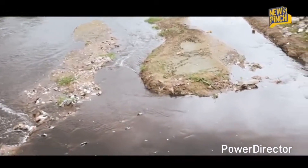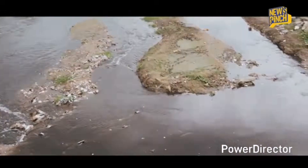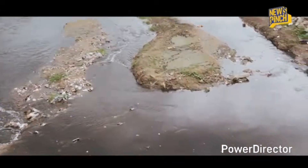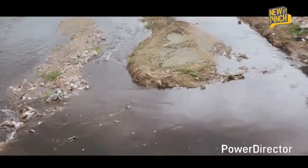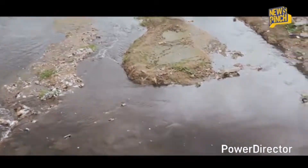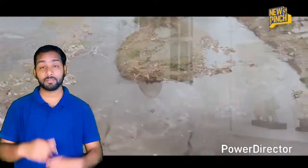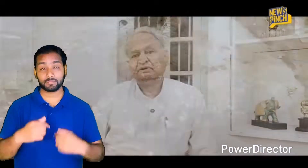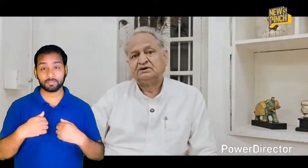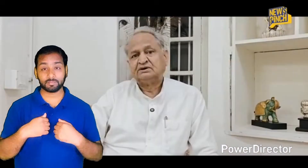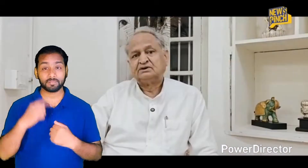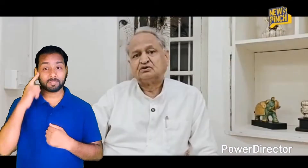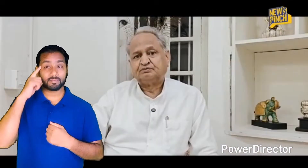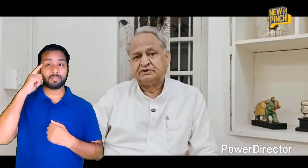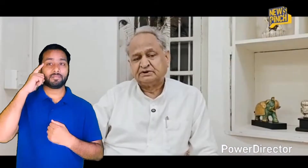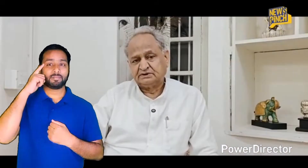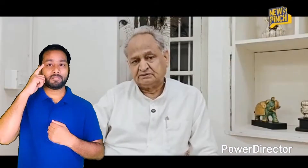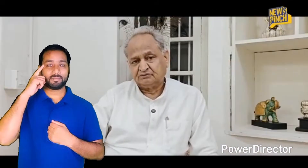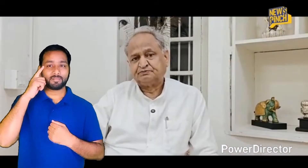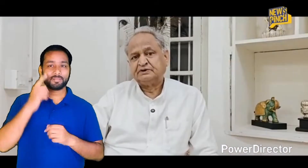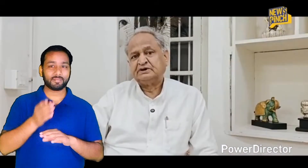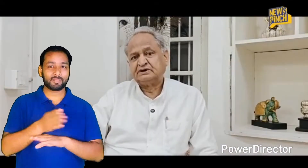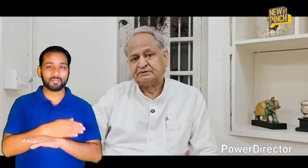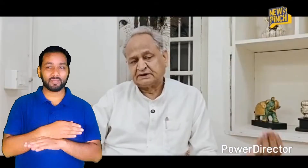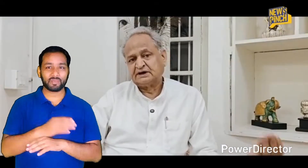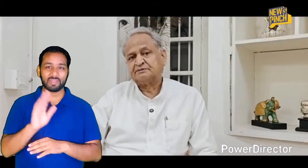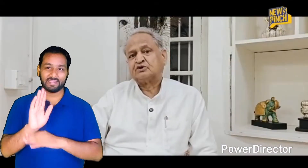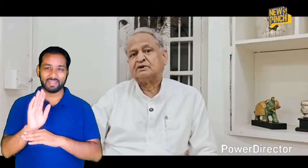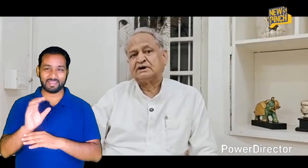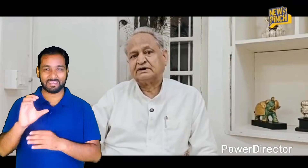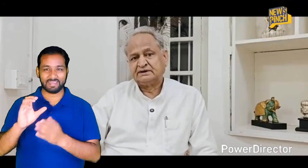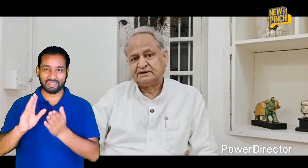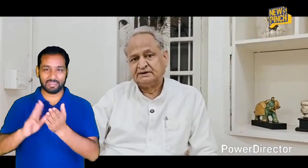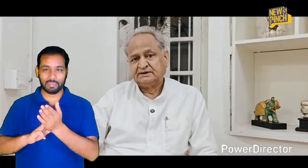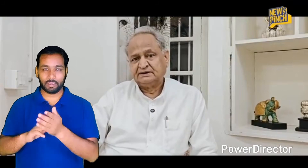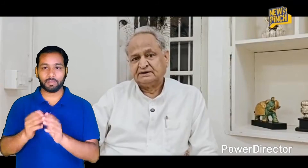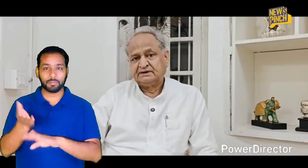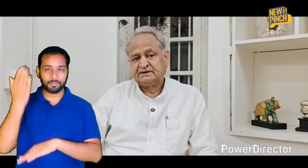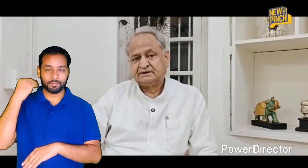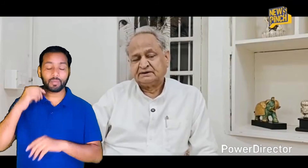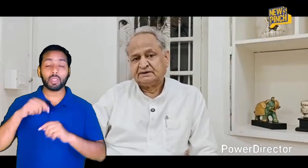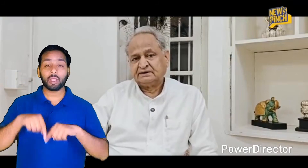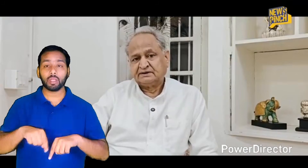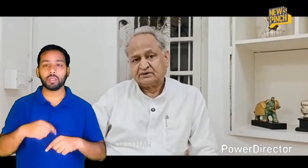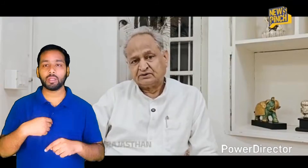मंत्री जी, मैंने सुना है कि मुझ पे सरकार पर आरोप लगा रहे हैं।